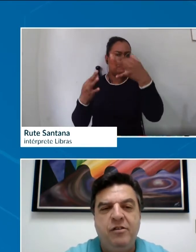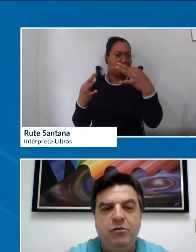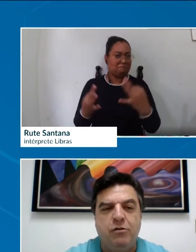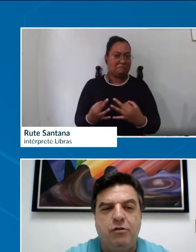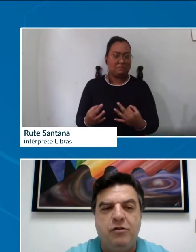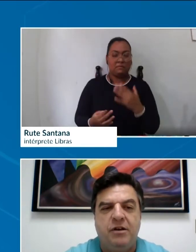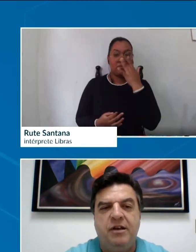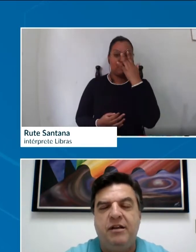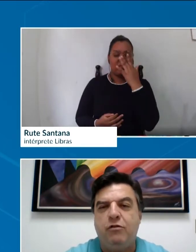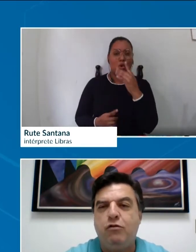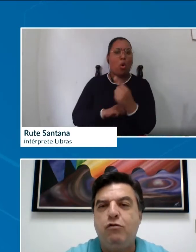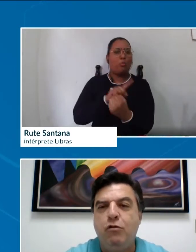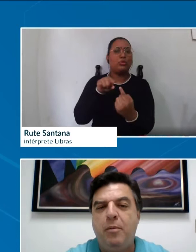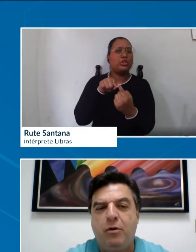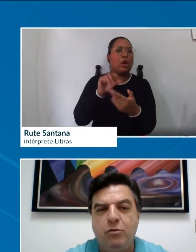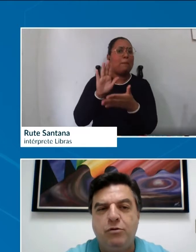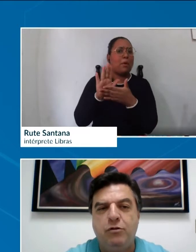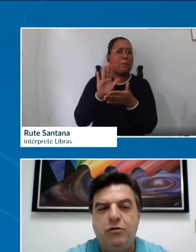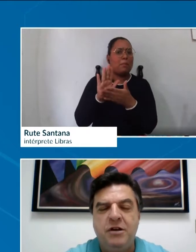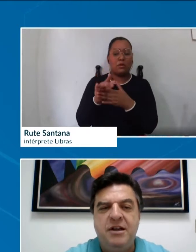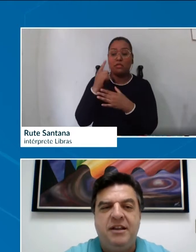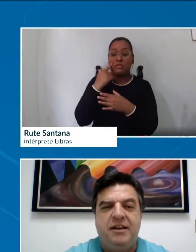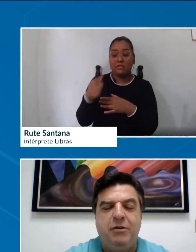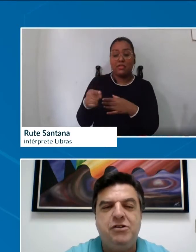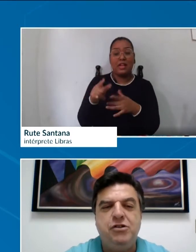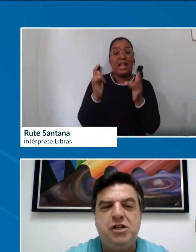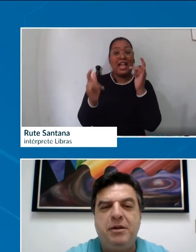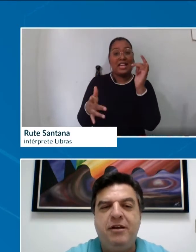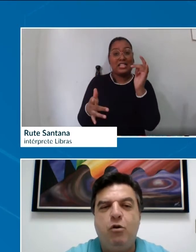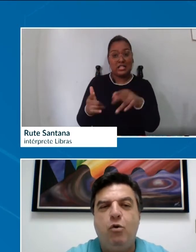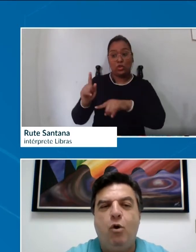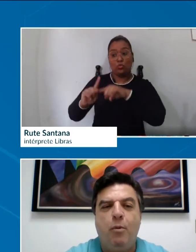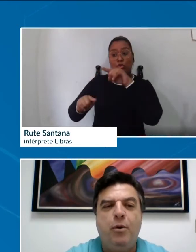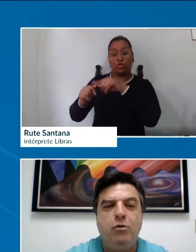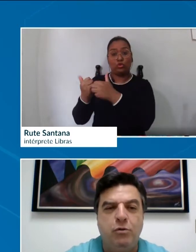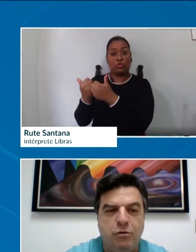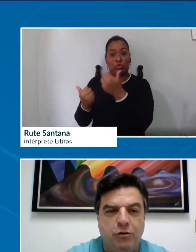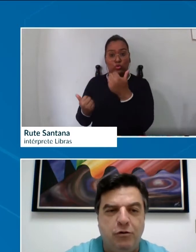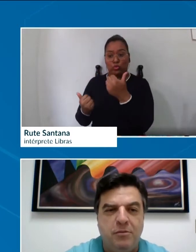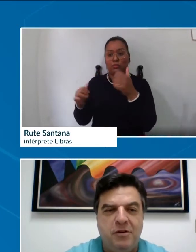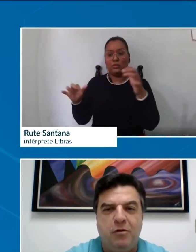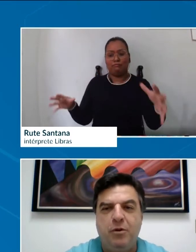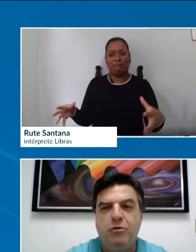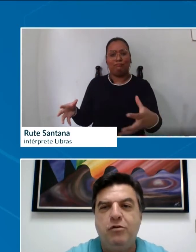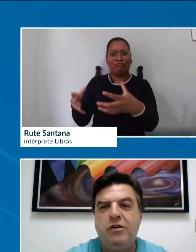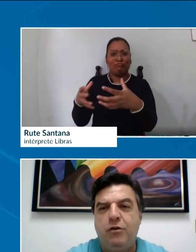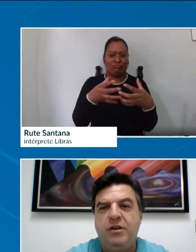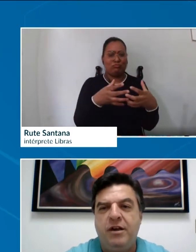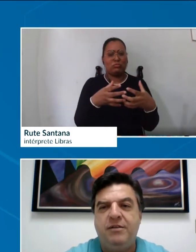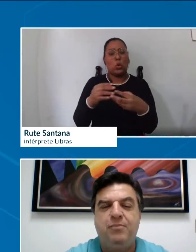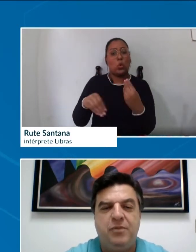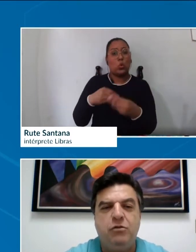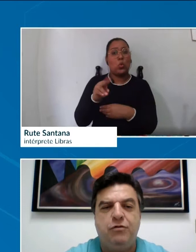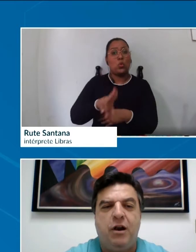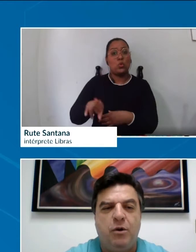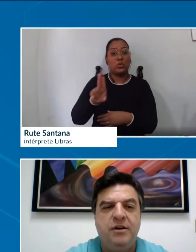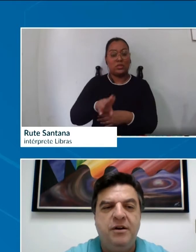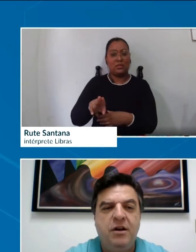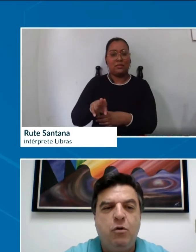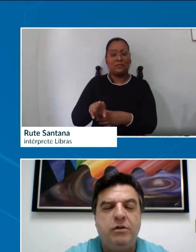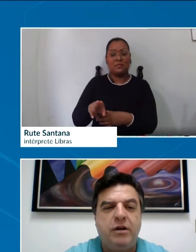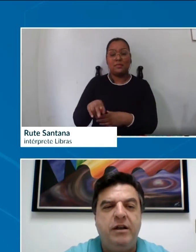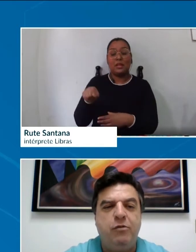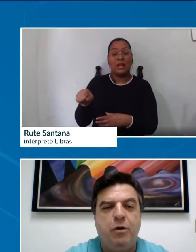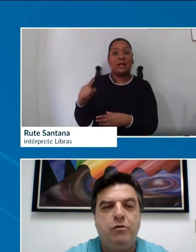transformar resíduos e subprodutos naquilo que a gente chama de coprodutos, que são produtos que vão ter tanto